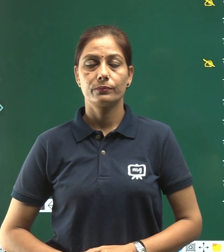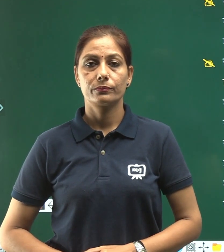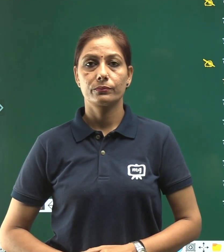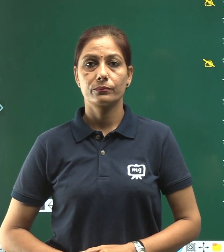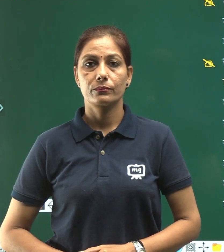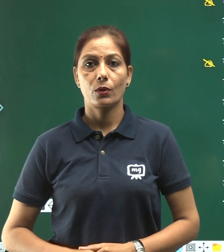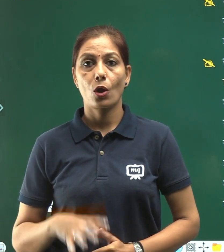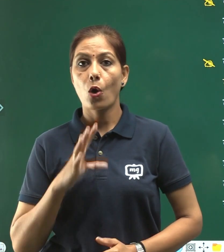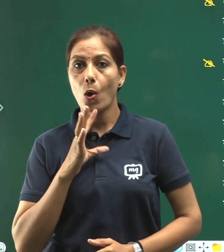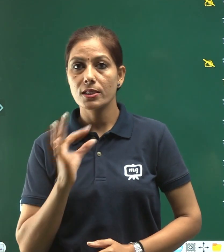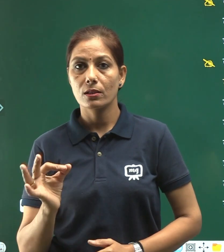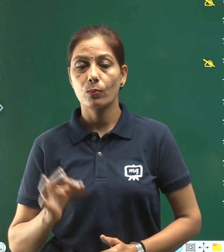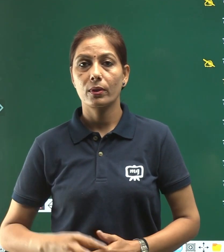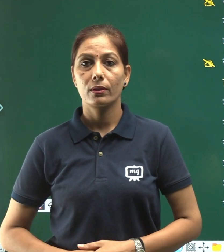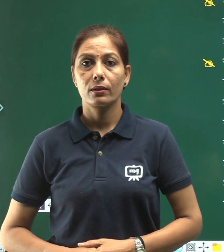वास्तव में